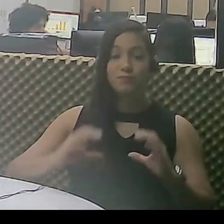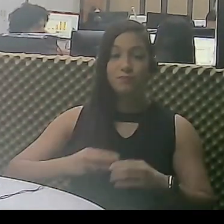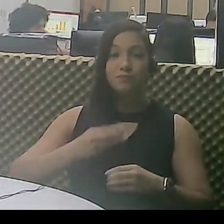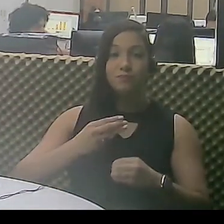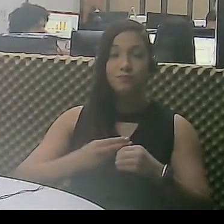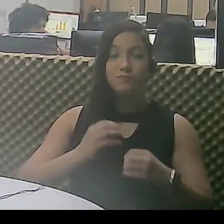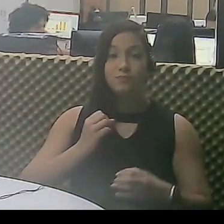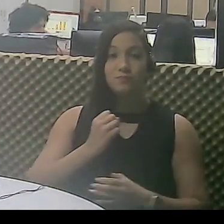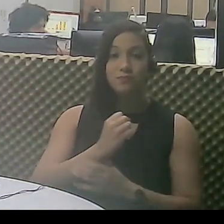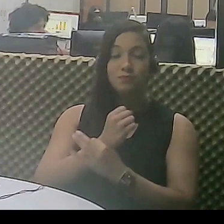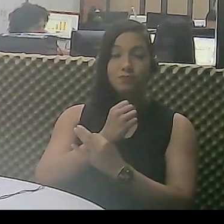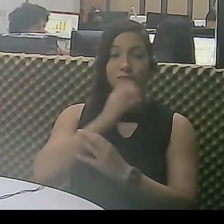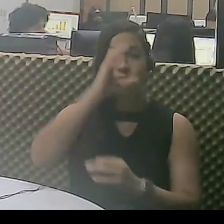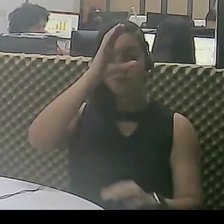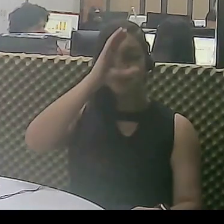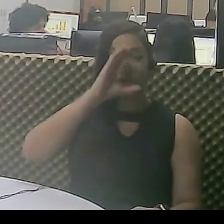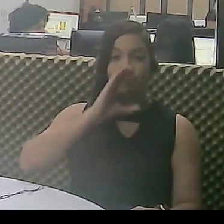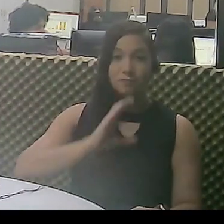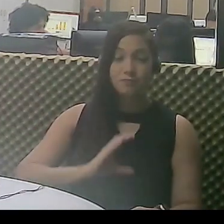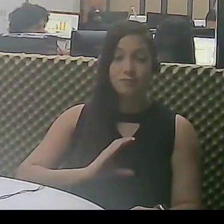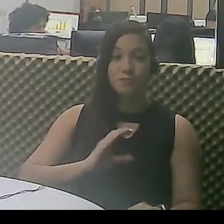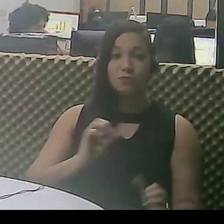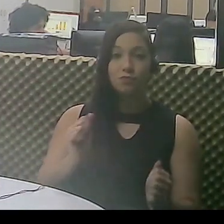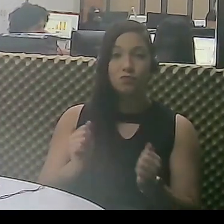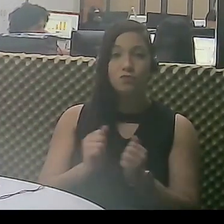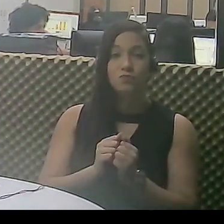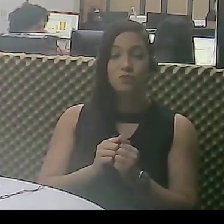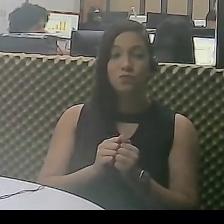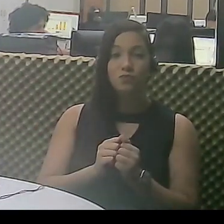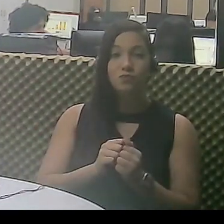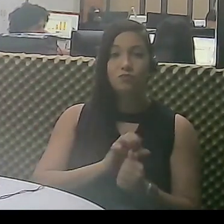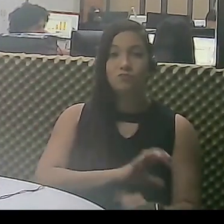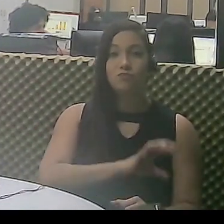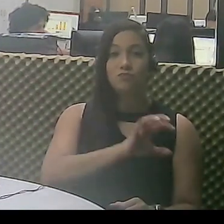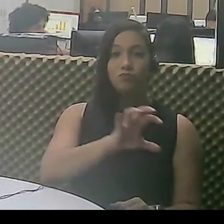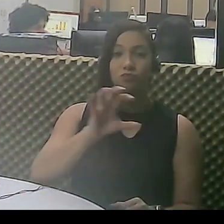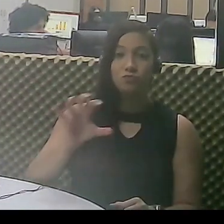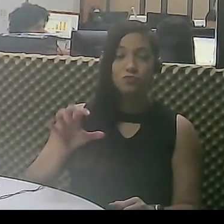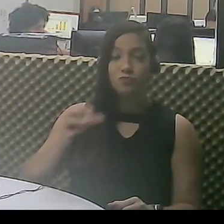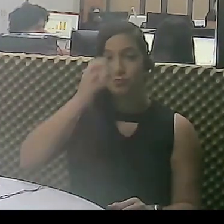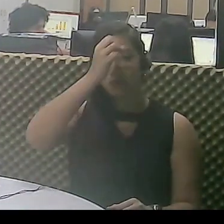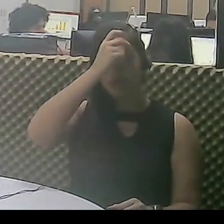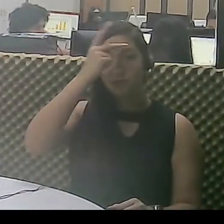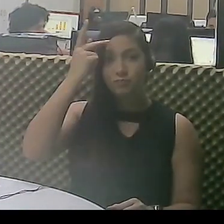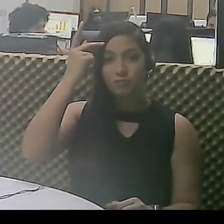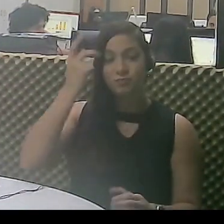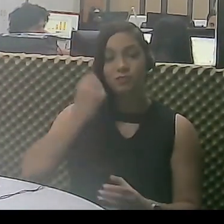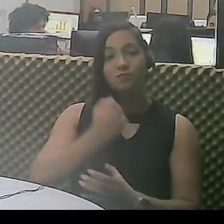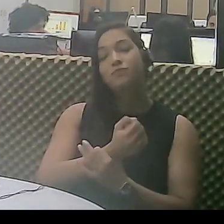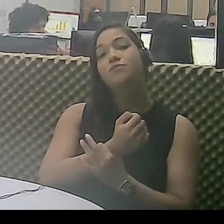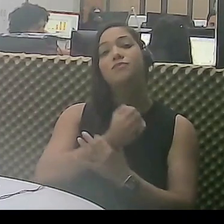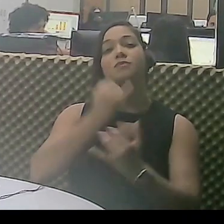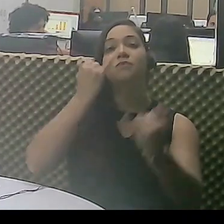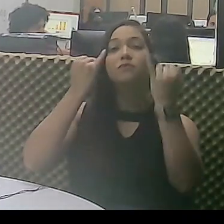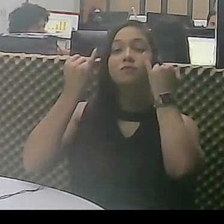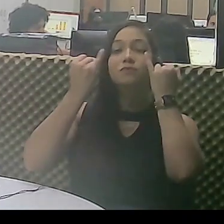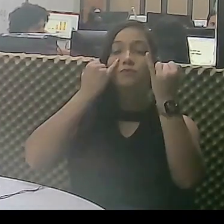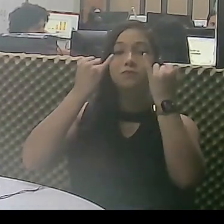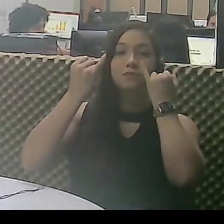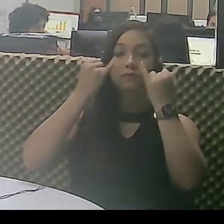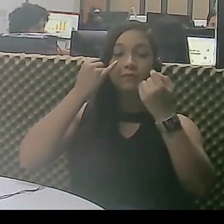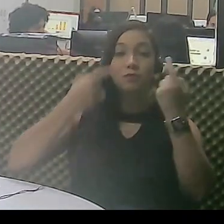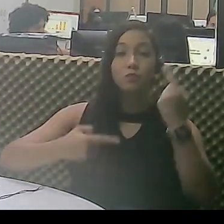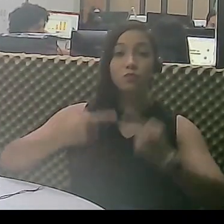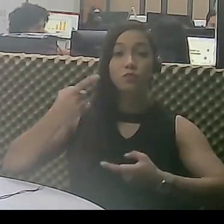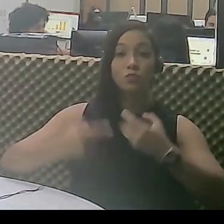de Proteção e Defesa Civil, em parceria com outros órgãos da Prefeitura e de Segurança, com informações sobre as